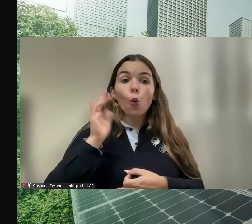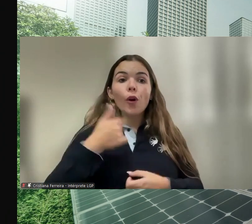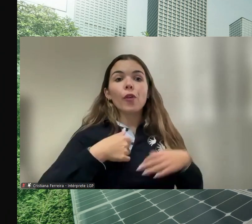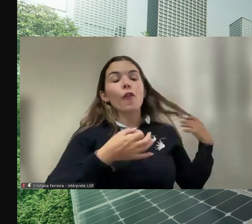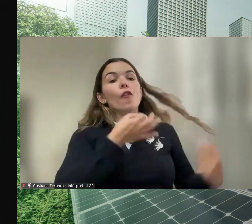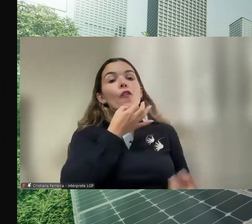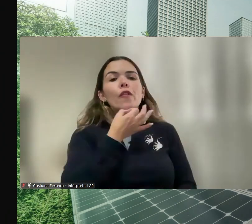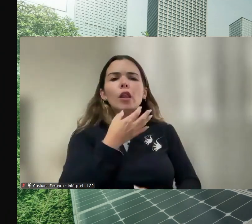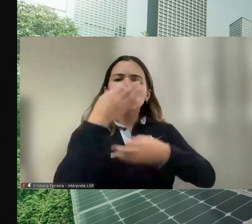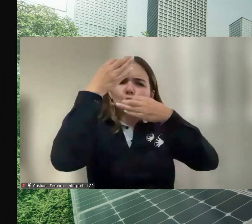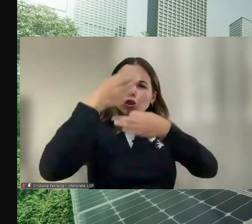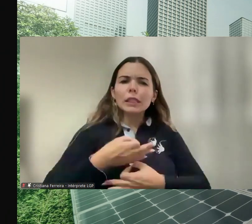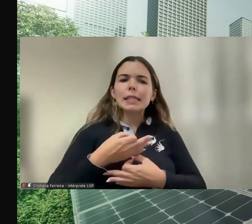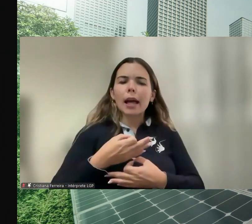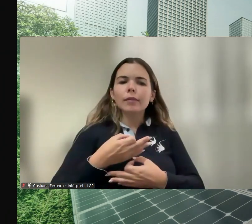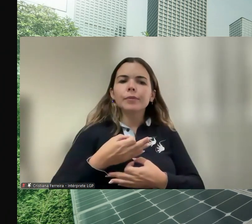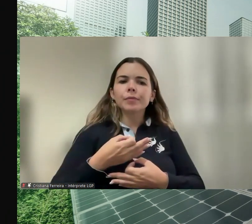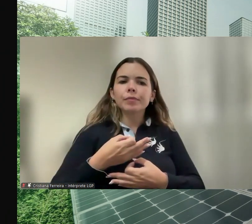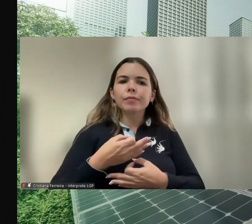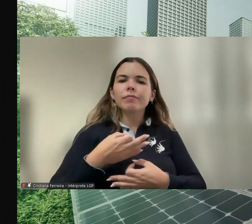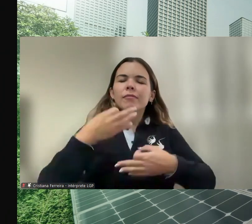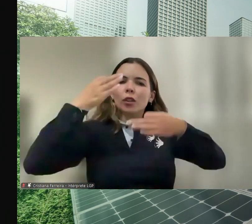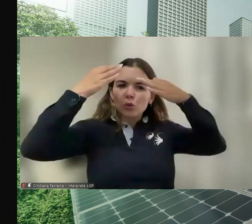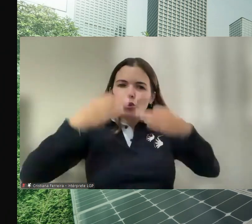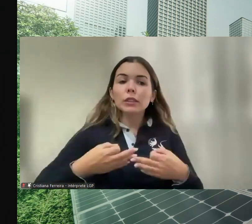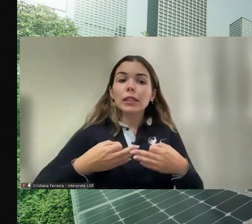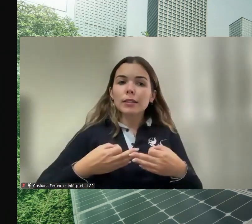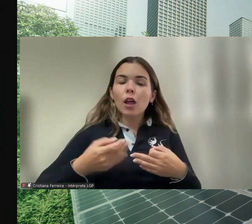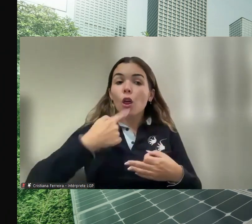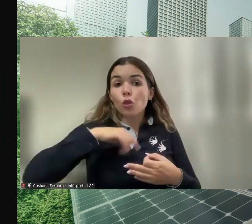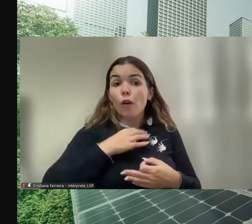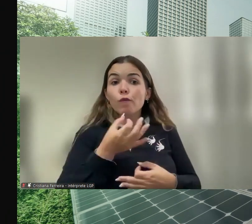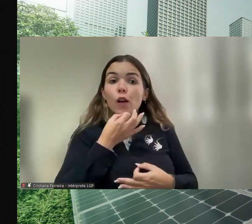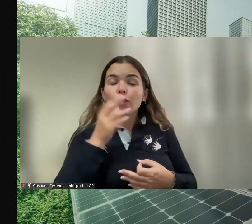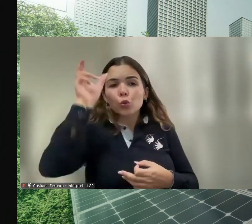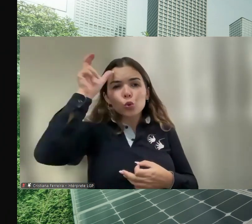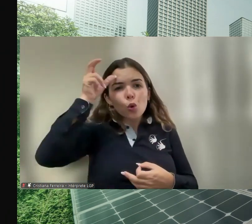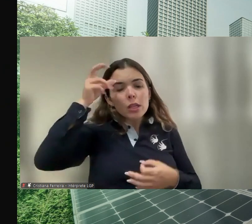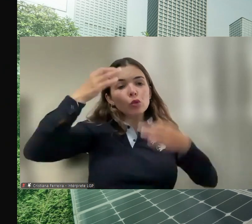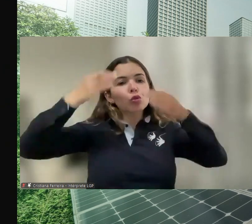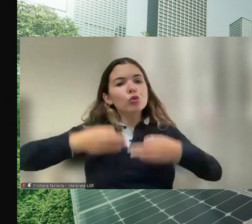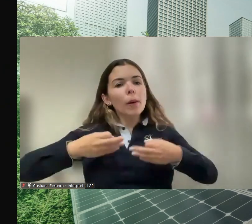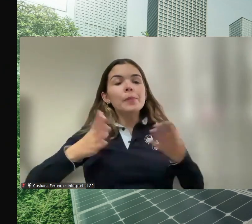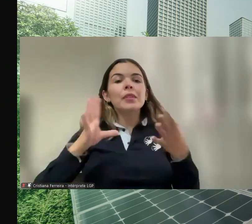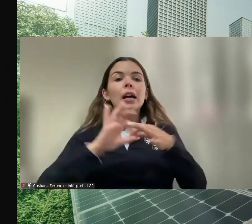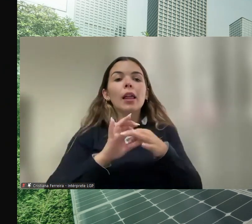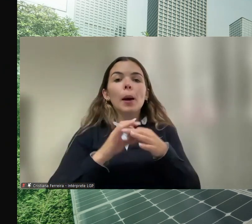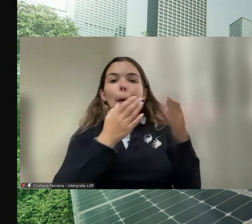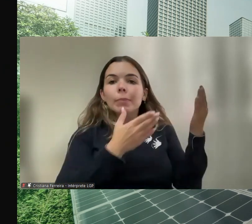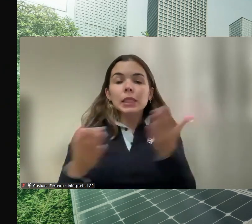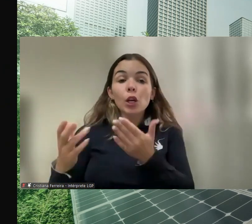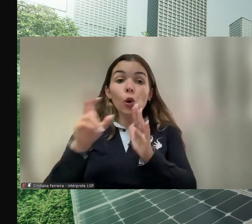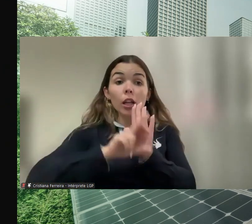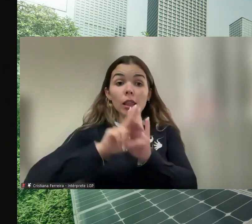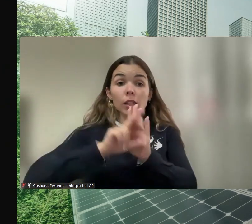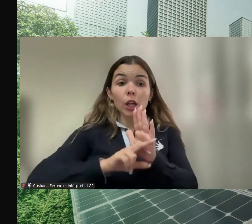à justiça, o conceito de justiça que nós utilizamos é o conceito de justiça apresentado nos relatórios